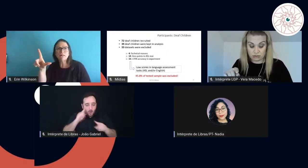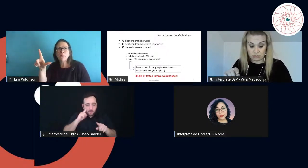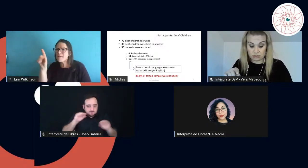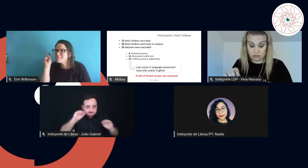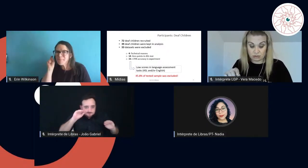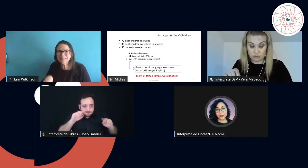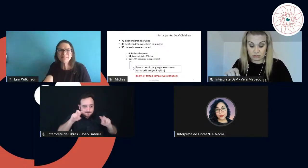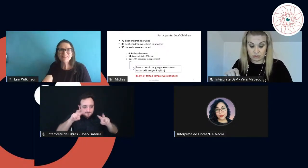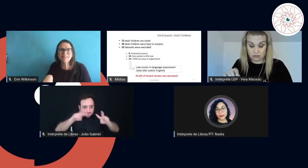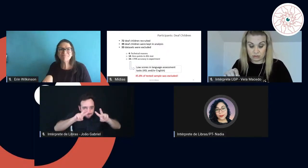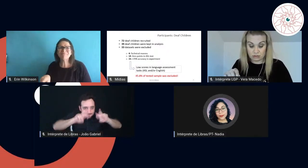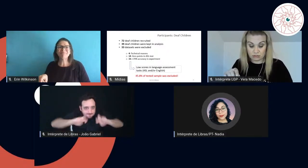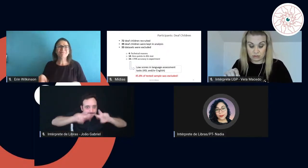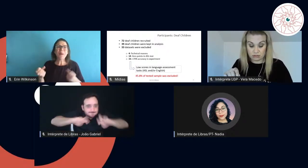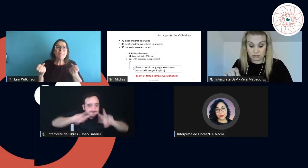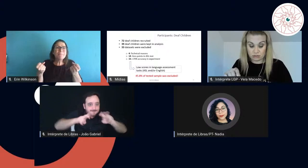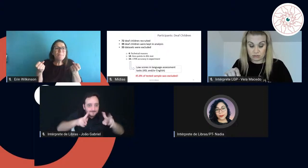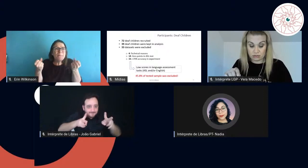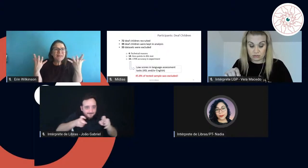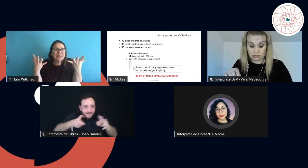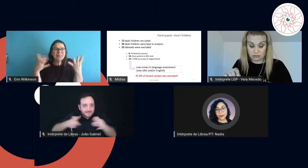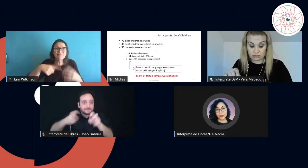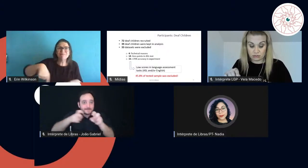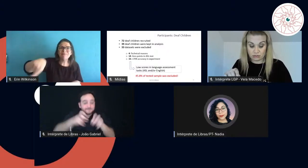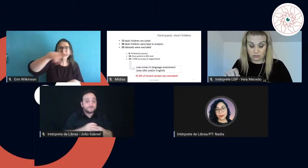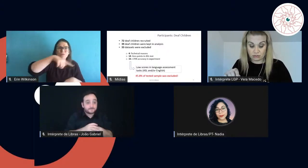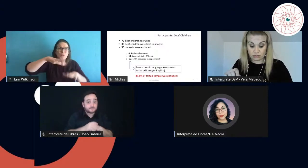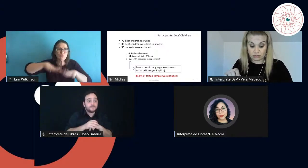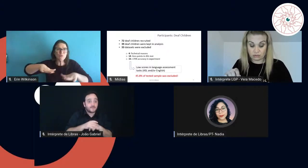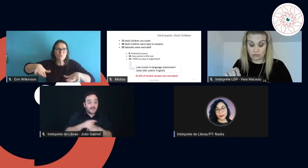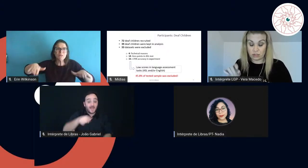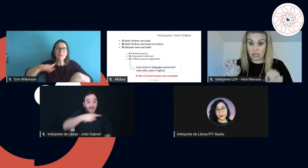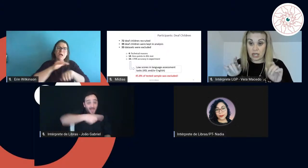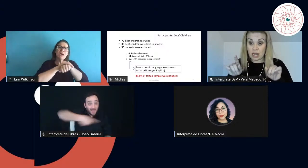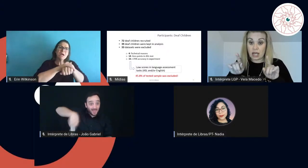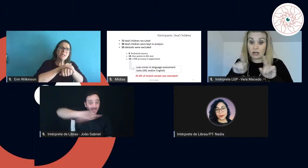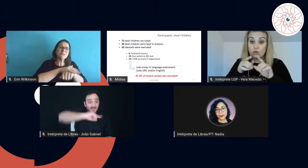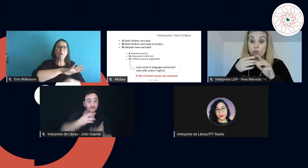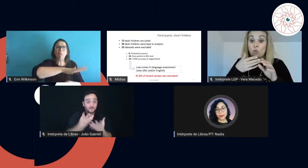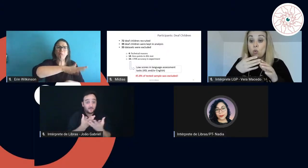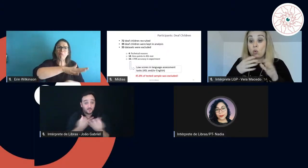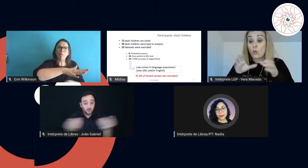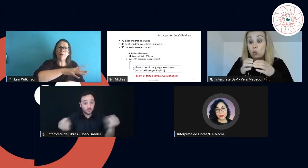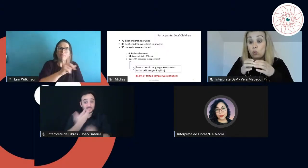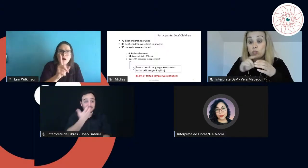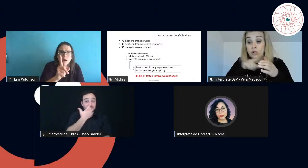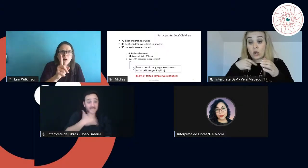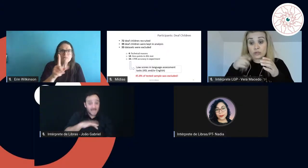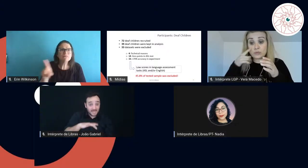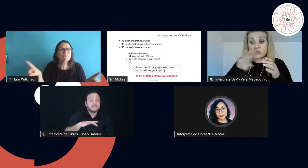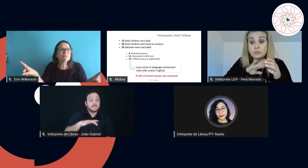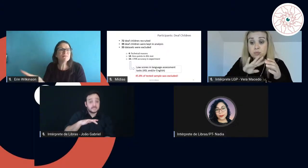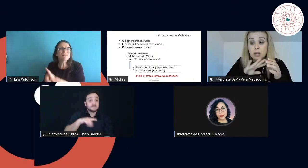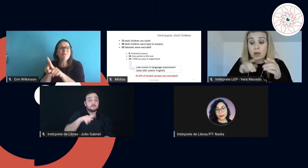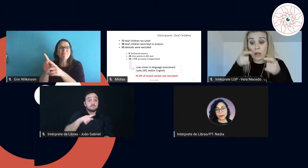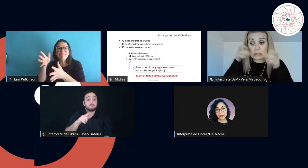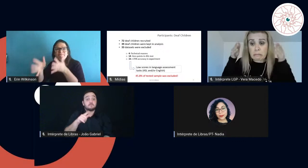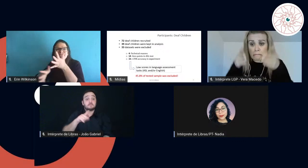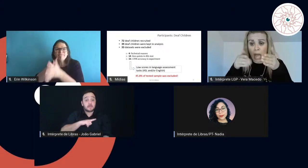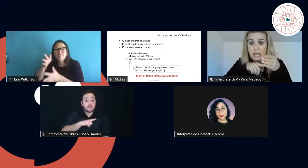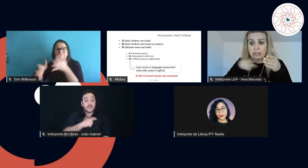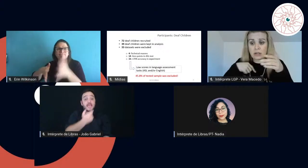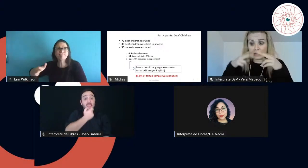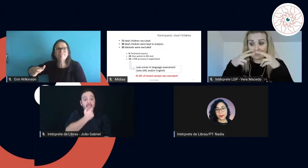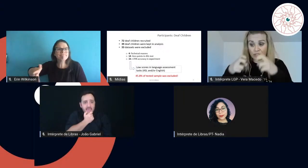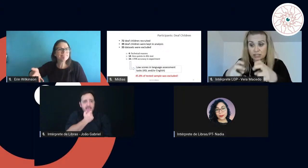temos eh o grupo o o grupo experimental, né, que no nosso foi o enfoque da nossa pesquisa.